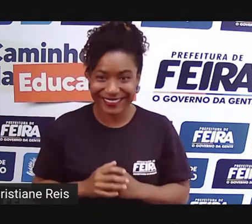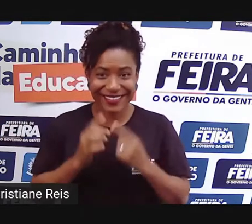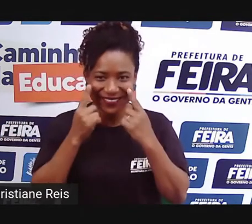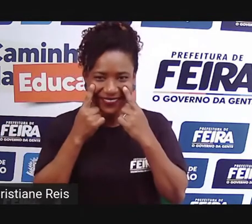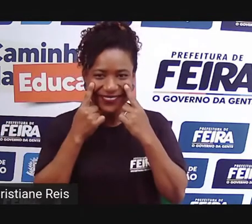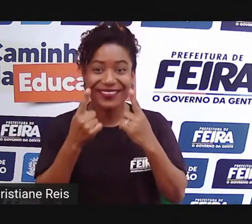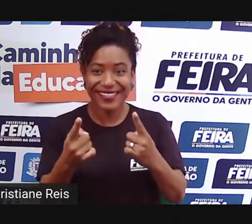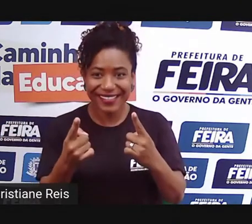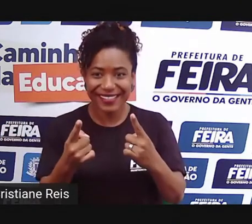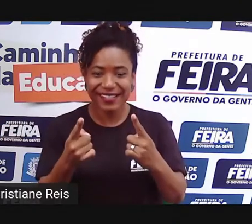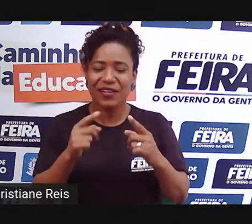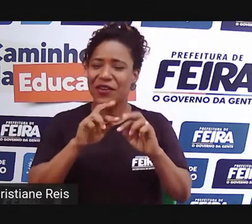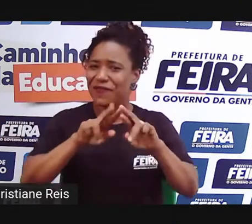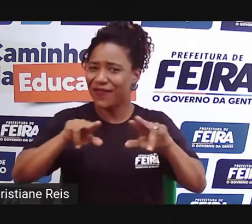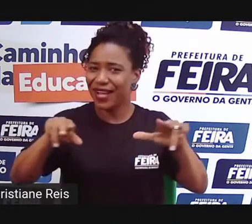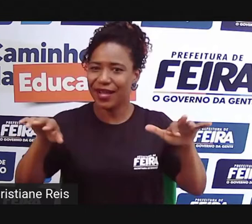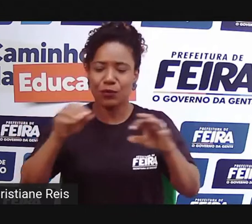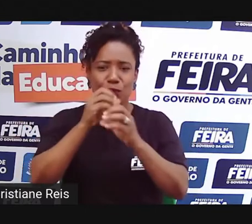várias bexigas.